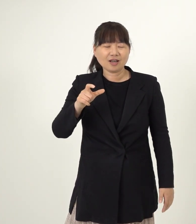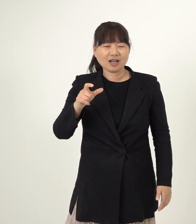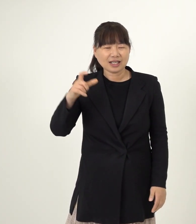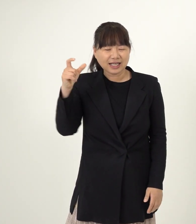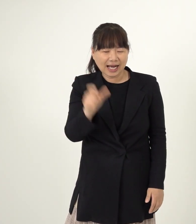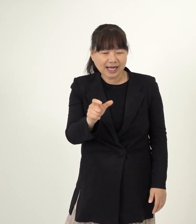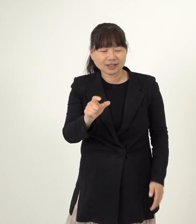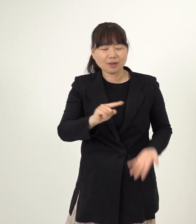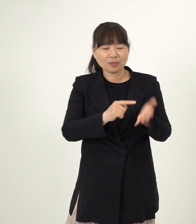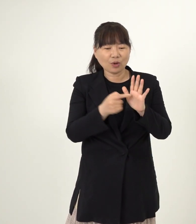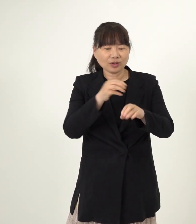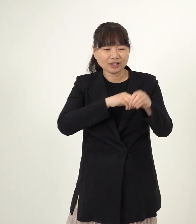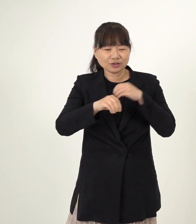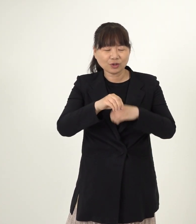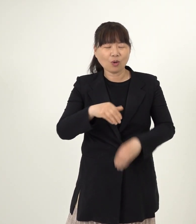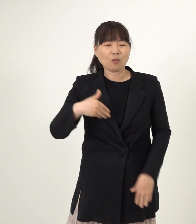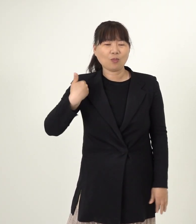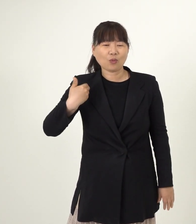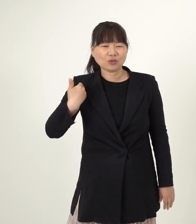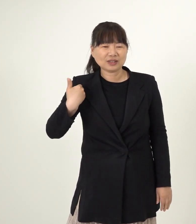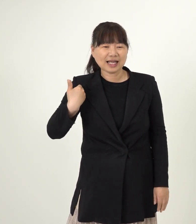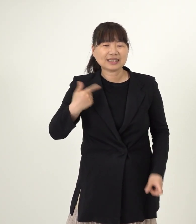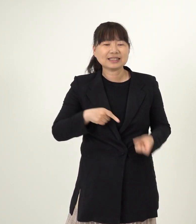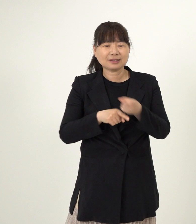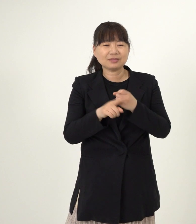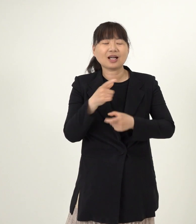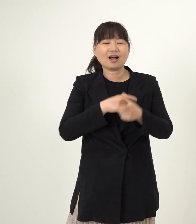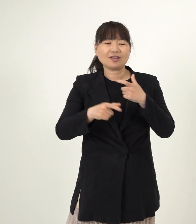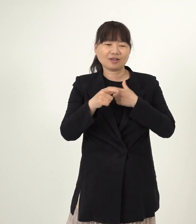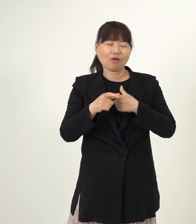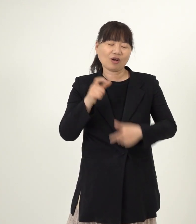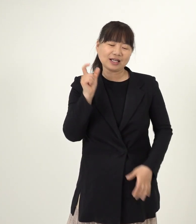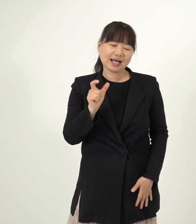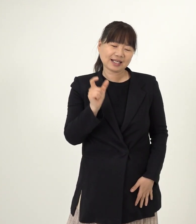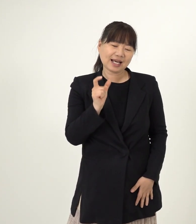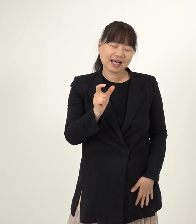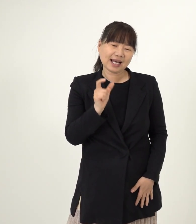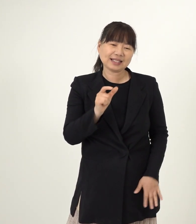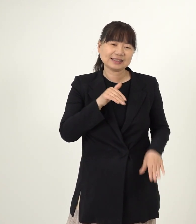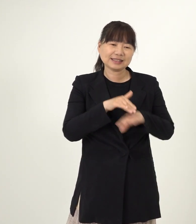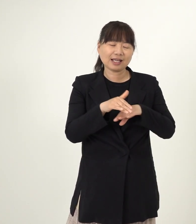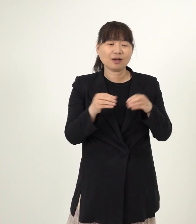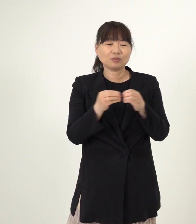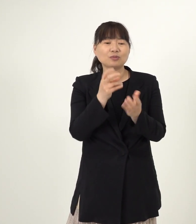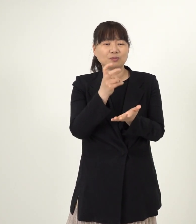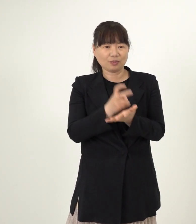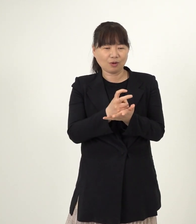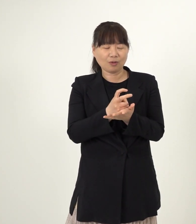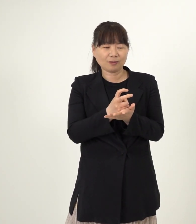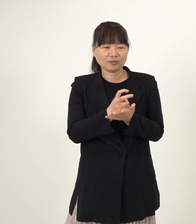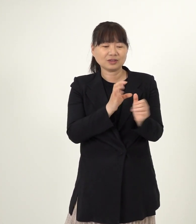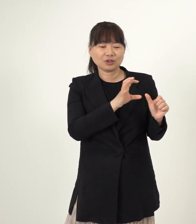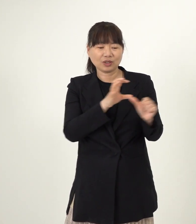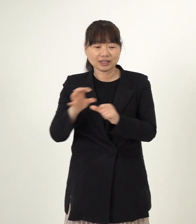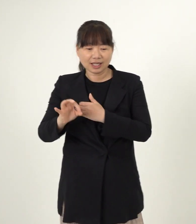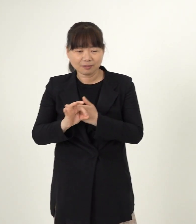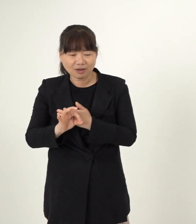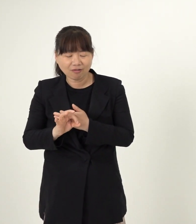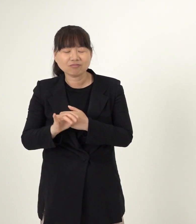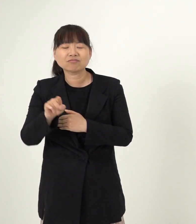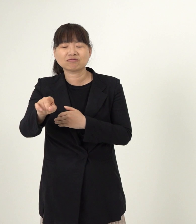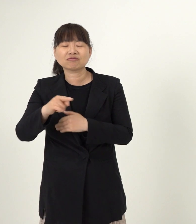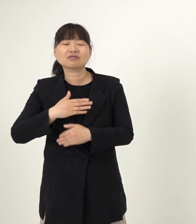부정법이라고 표현을 한다면 그게 훨씬 더 설득력이 있겠다. 그러니까 중요한 것은 뭐냐면